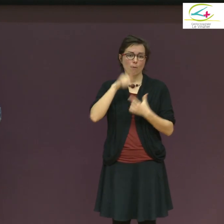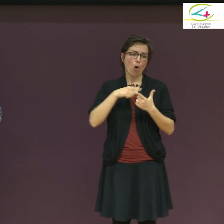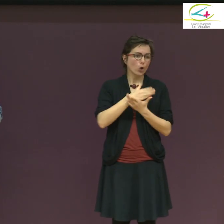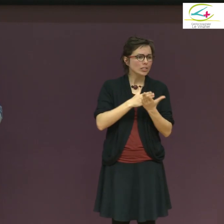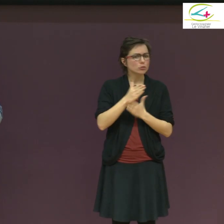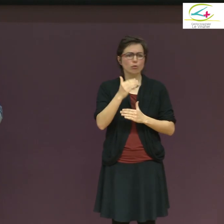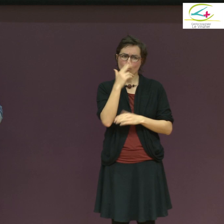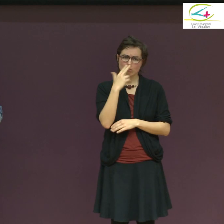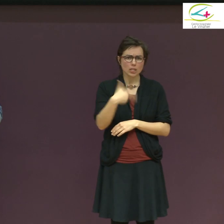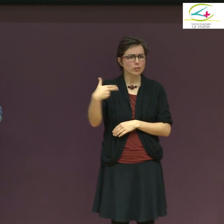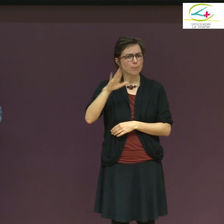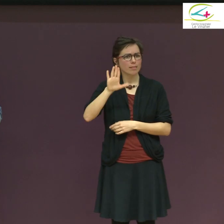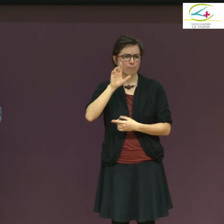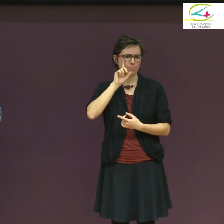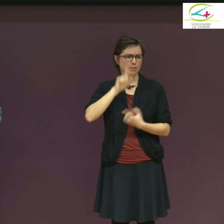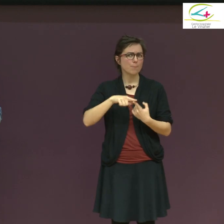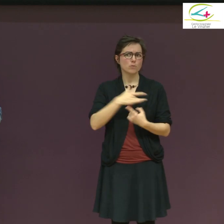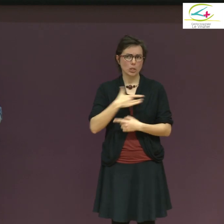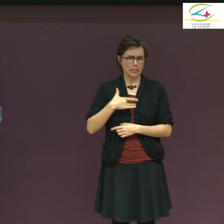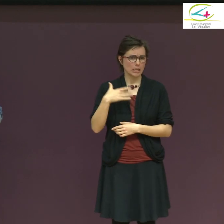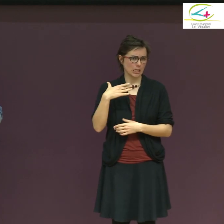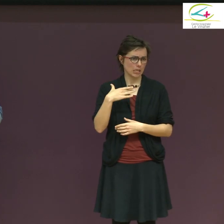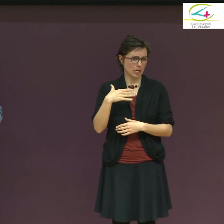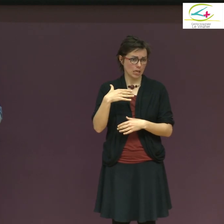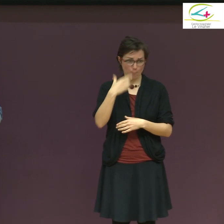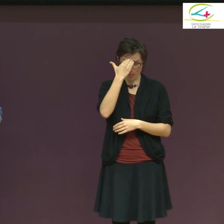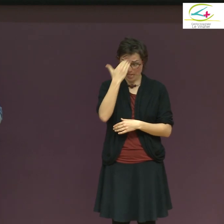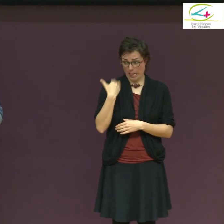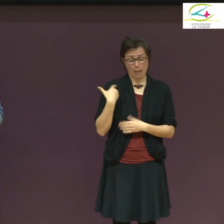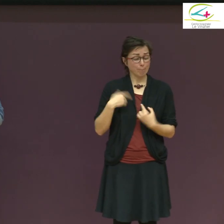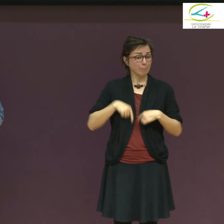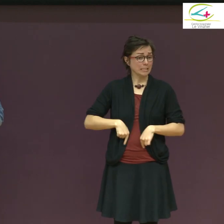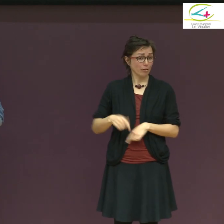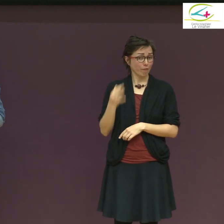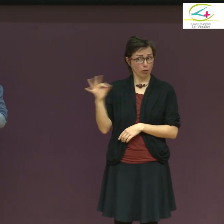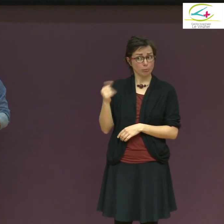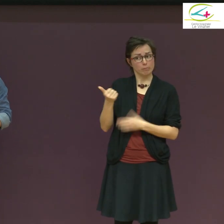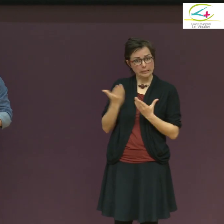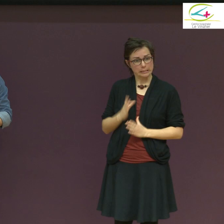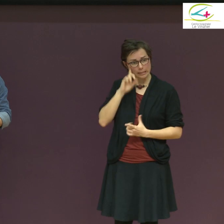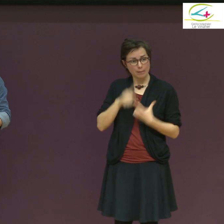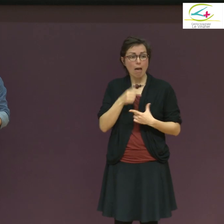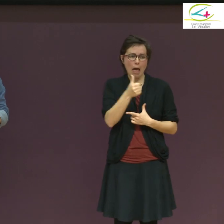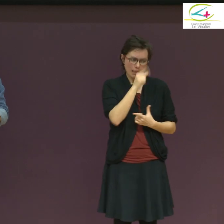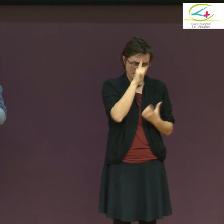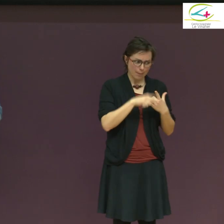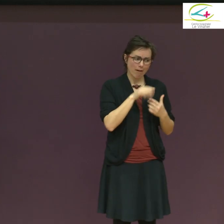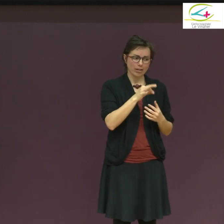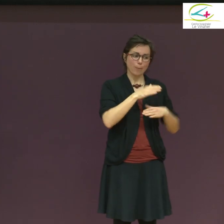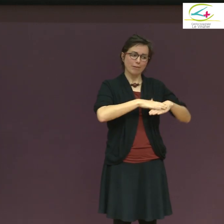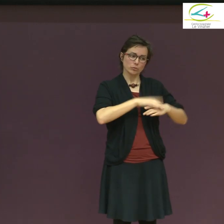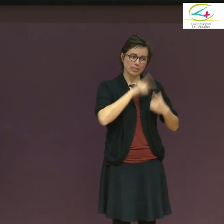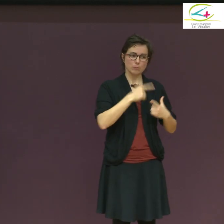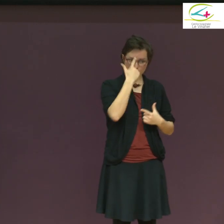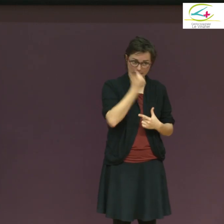qui sont sorties récemment cet été avec notre ministre. Il y a un des axes en fait autour de la prévention du suicide qui est la formation